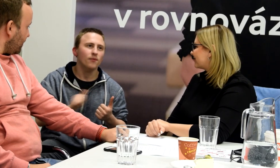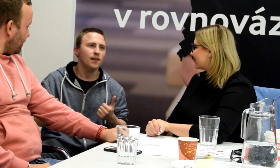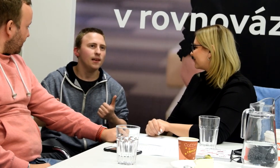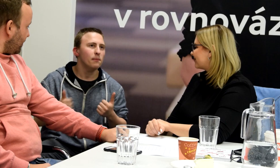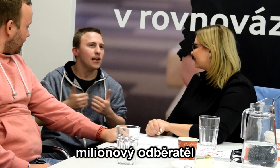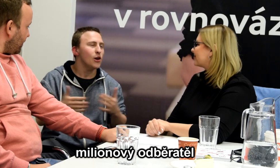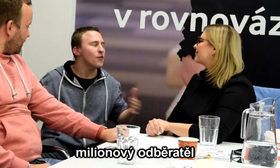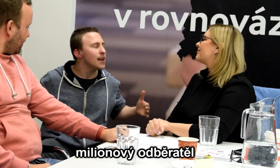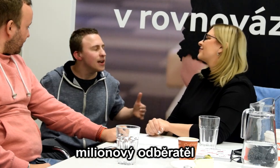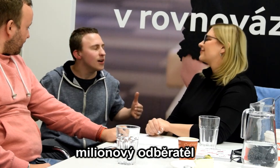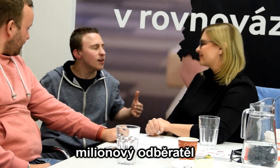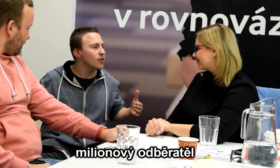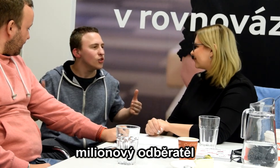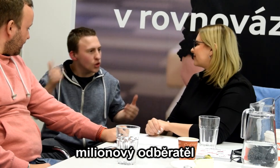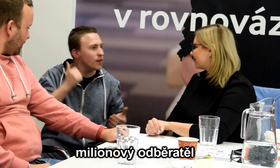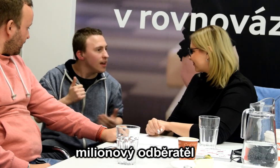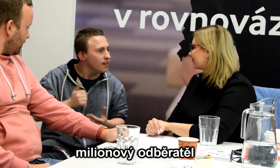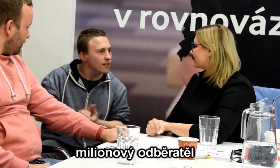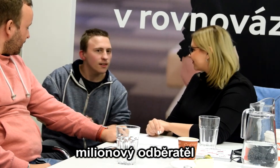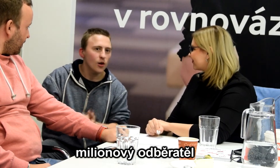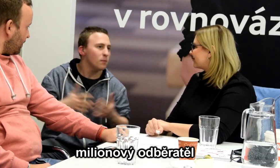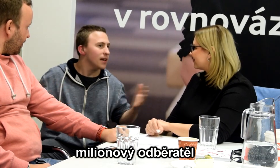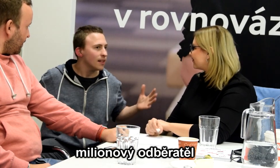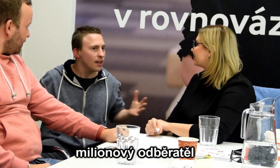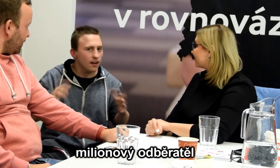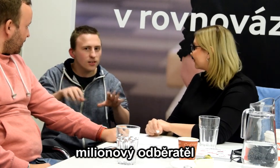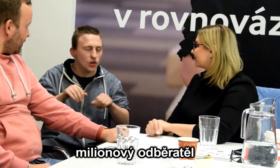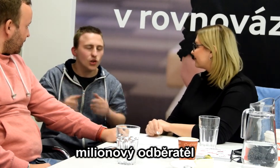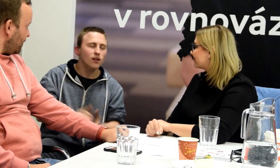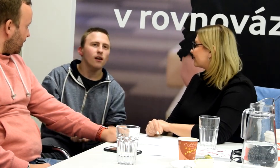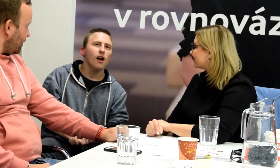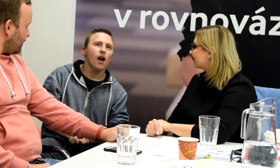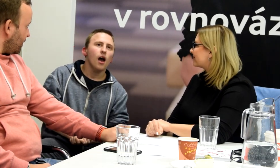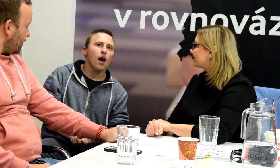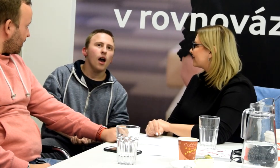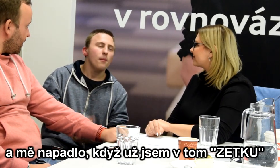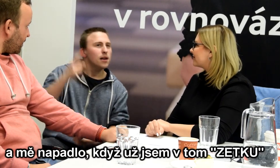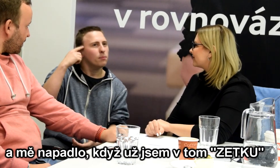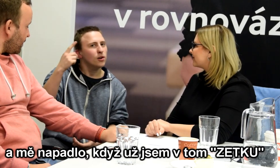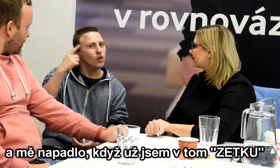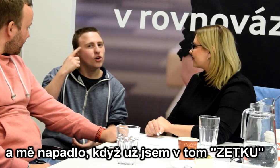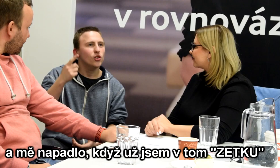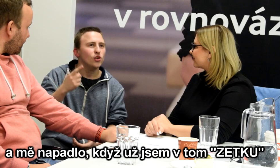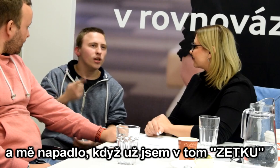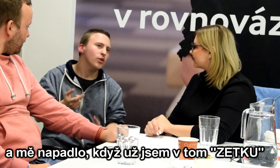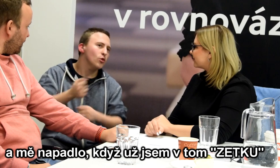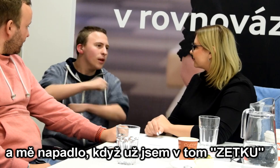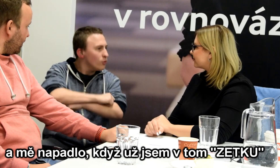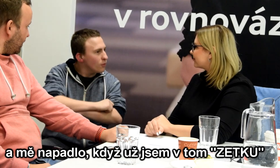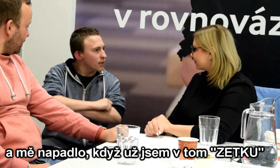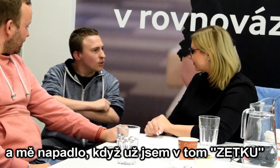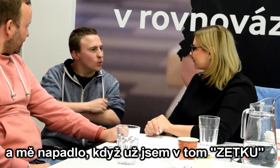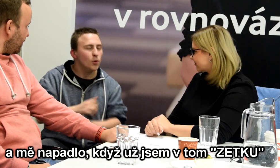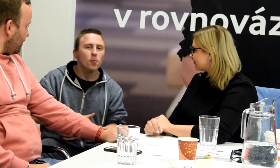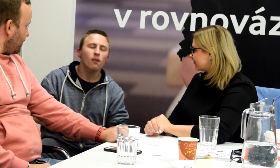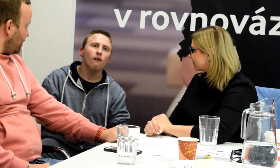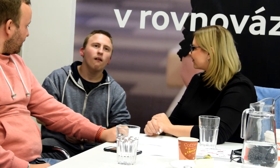první milionový člověk, odběratel, že jo. A mi napadlo, že když už jsem v tom Zetku,